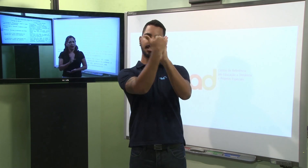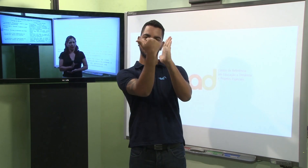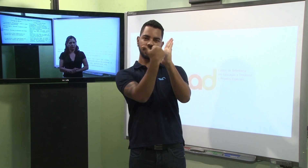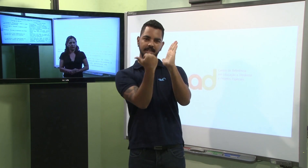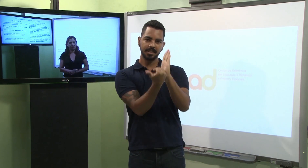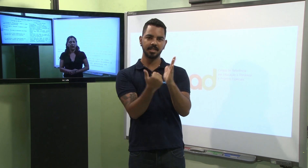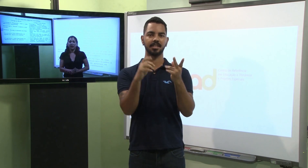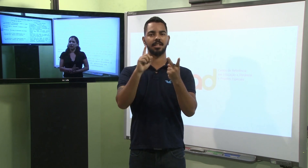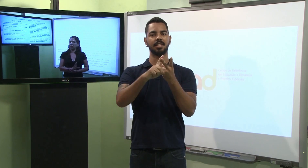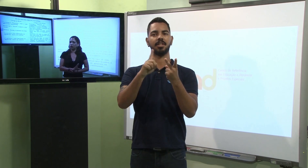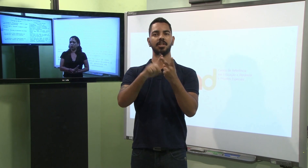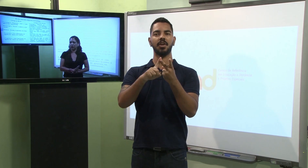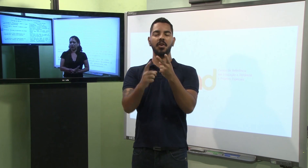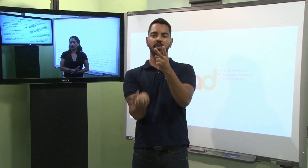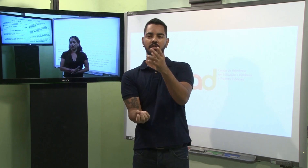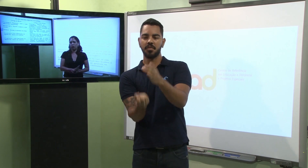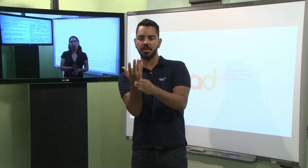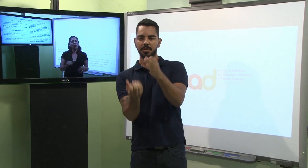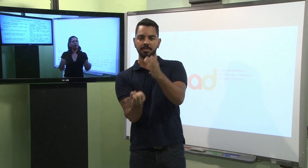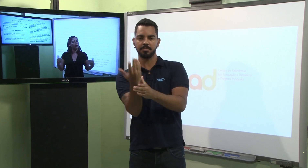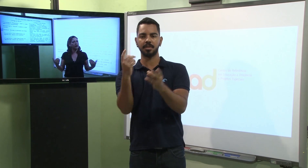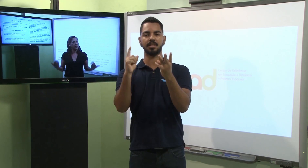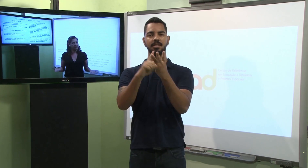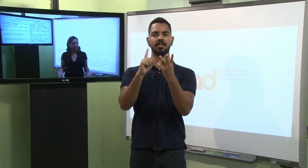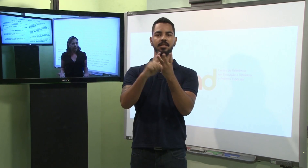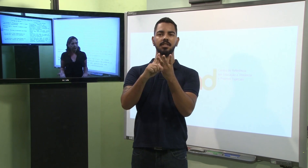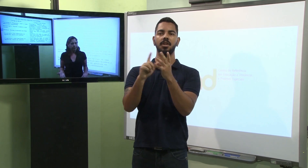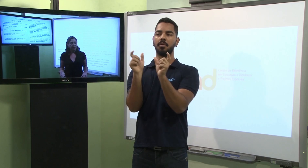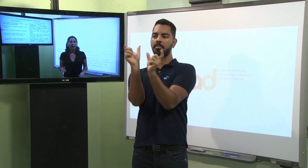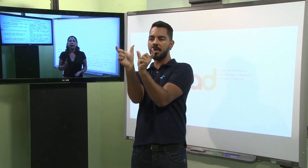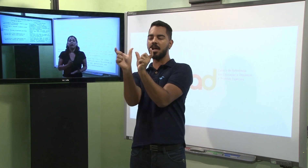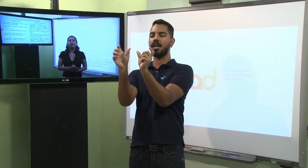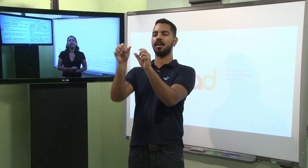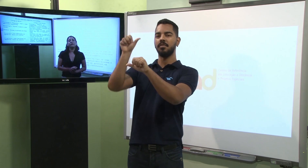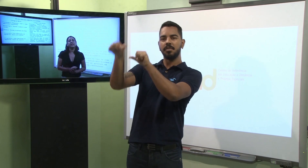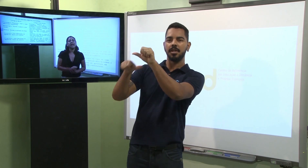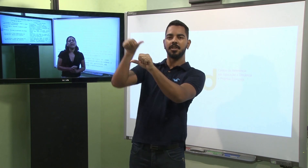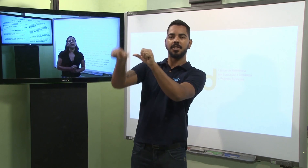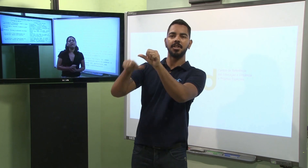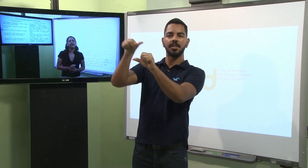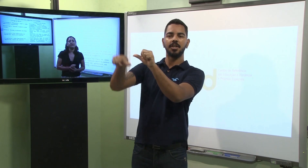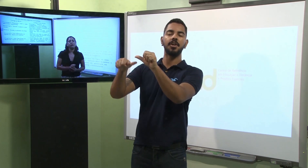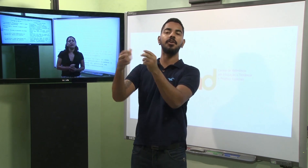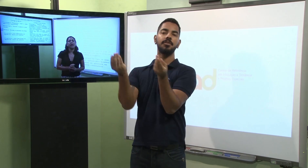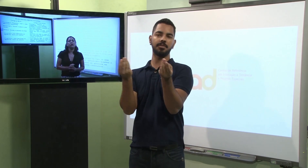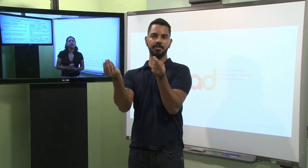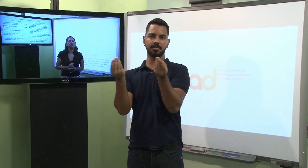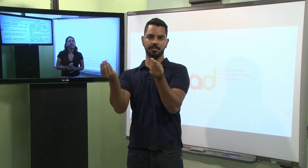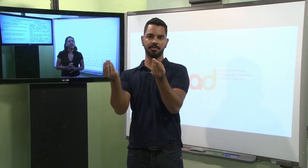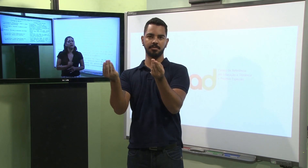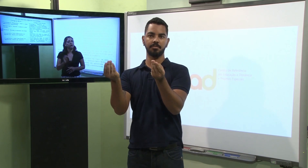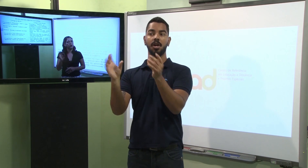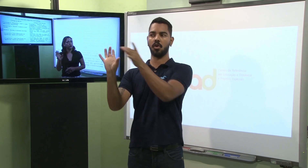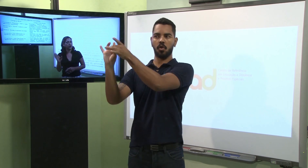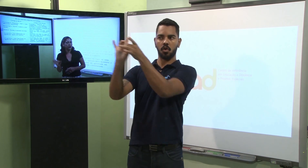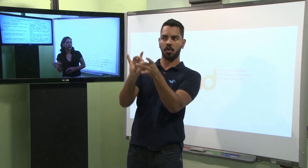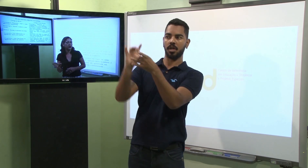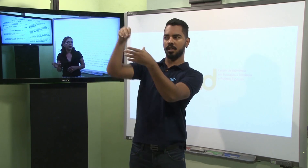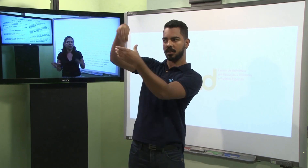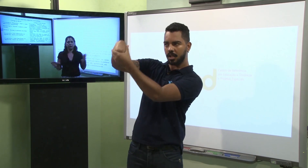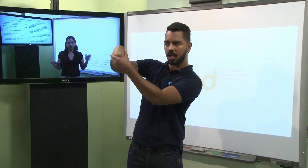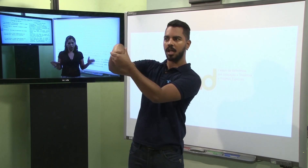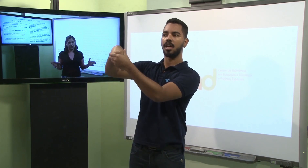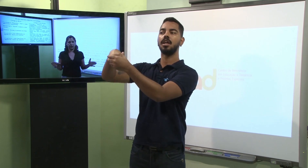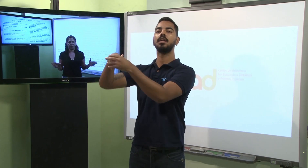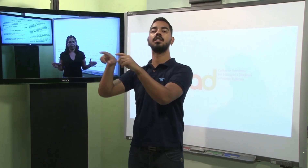e flexões das palavras, dentro de um contexto ou fora dele também. Vamos tentar aqui fazer uma analogia entre